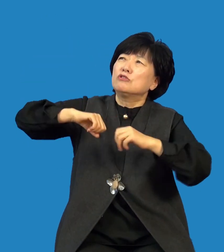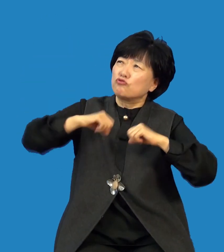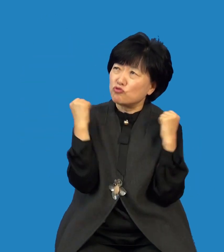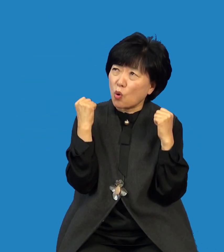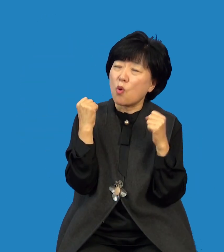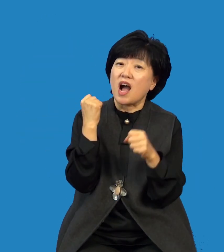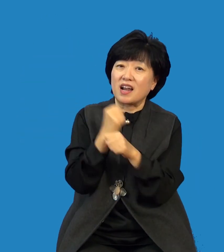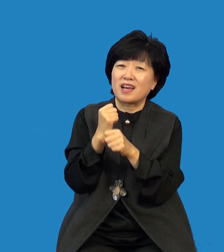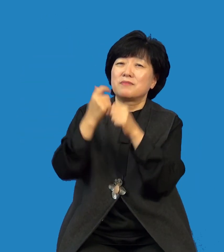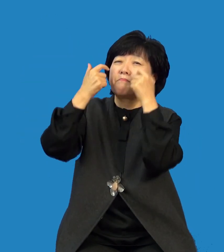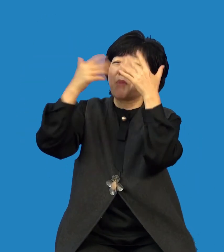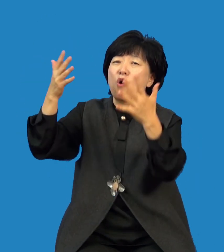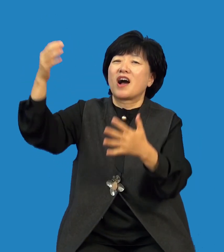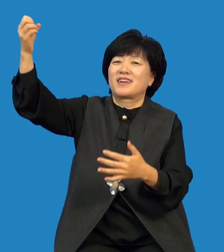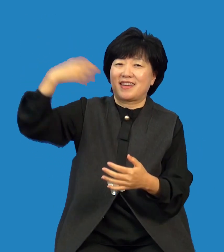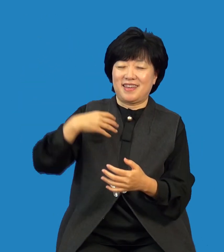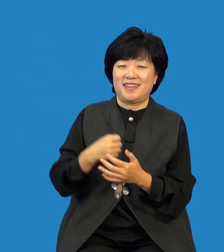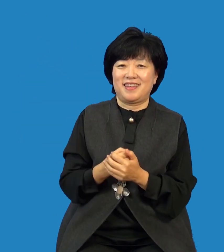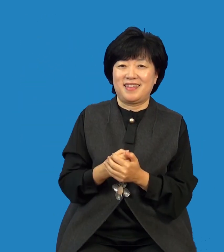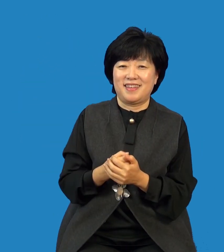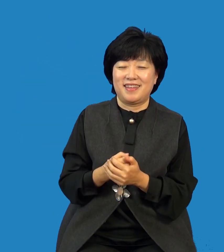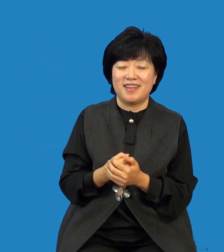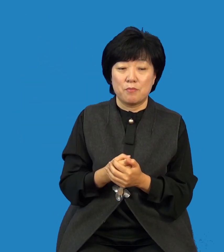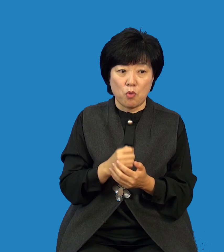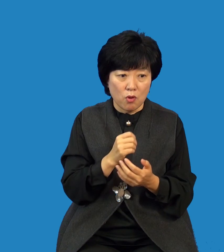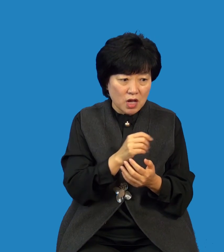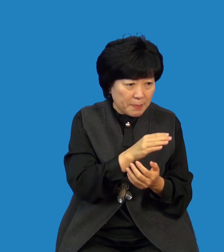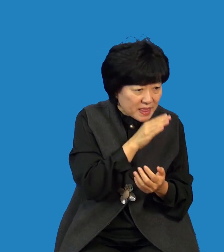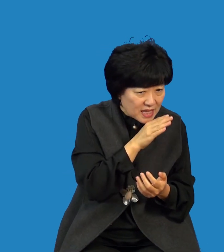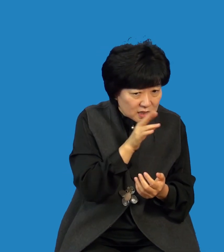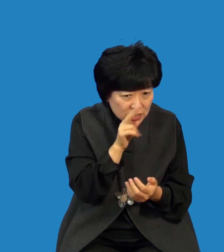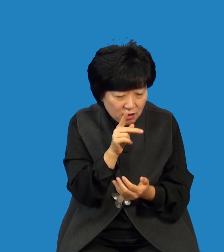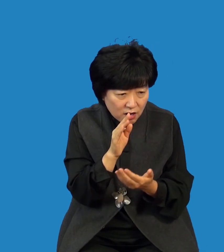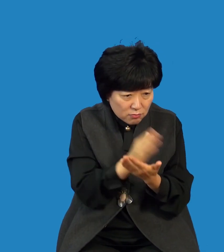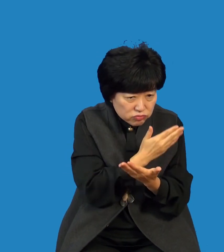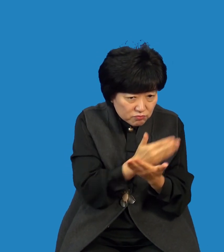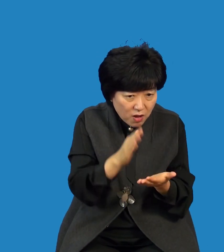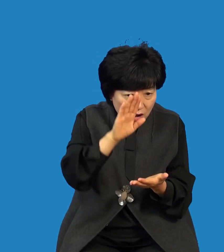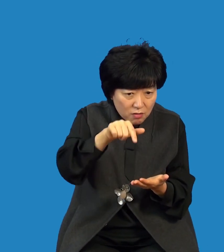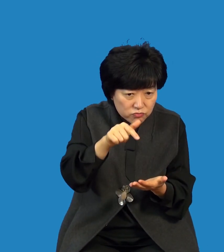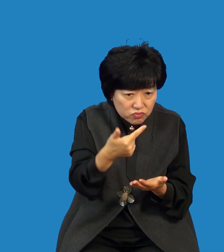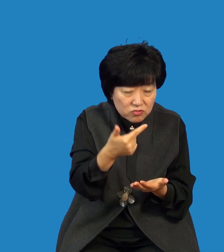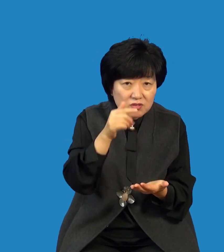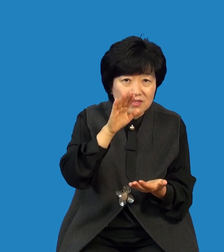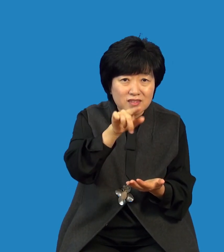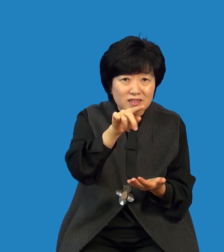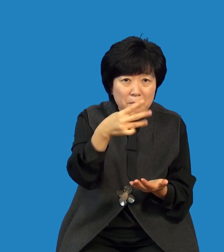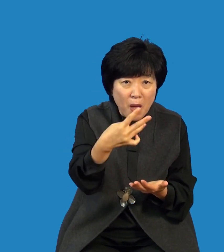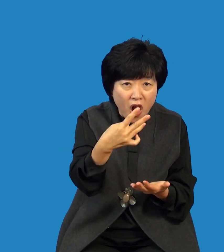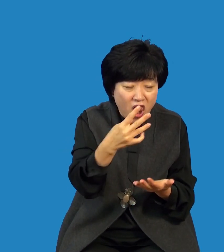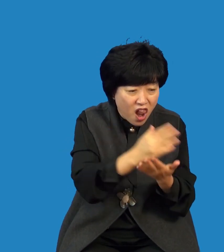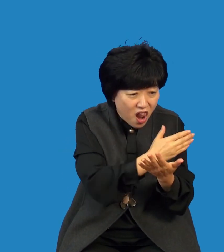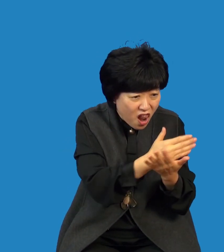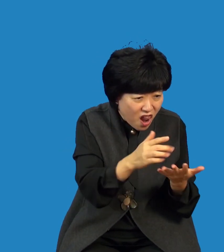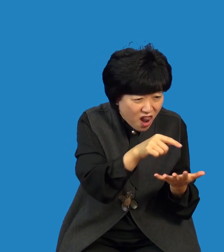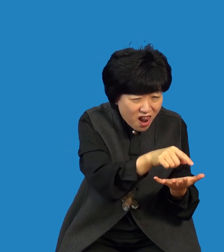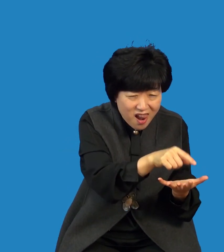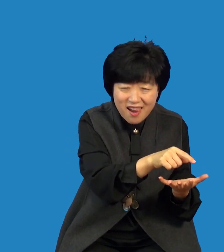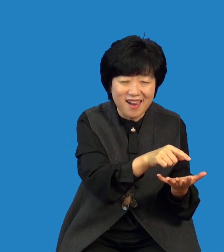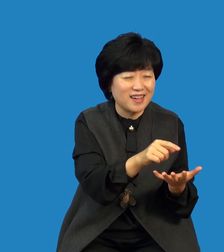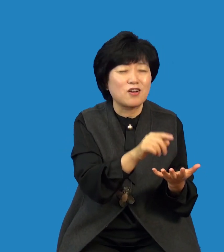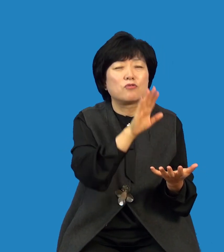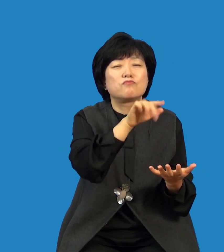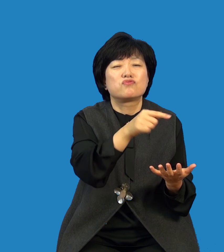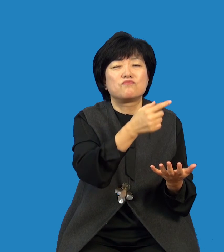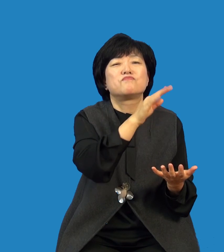것들이에요. 성경 보면 너무나 명확하게 나와 있고 상식적으로도 알 수 있고, 용서의 문제, 화해의